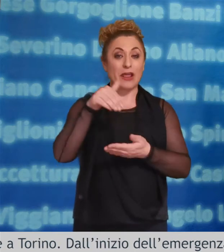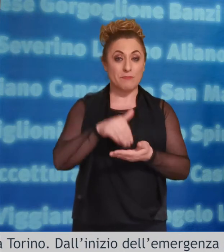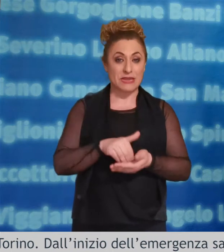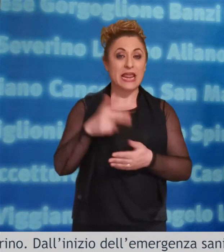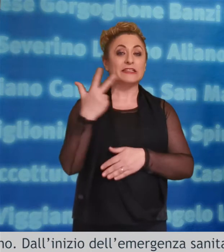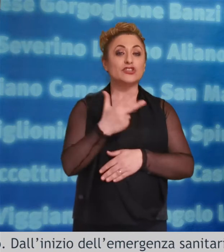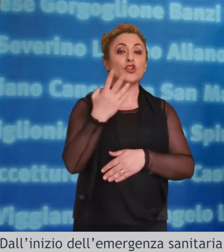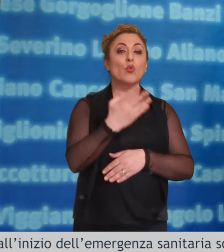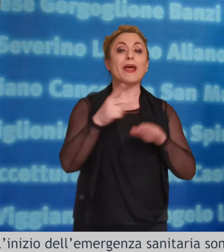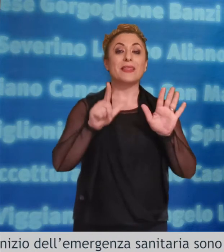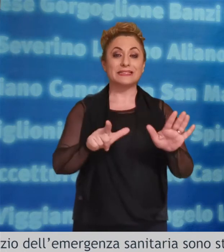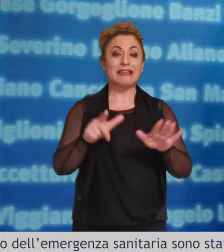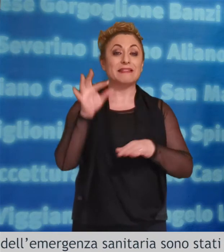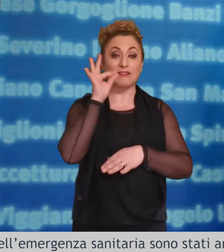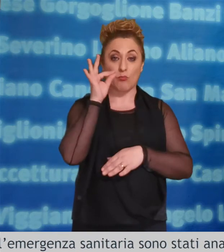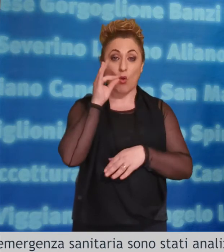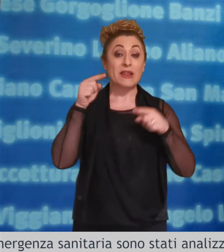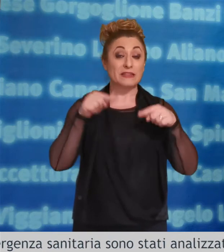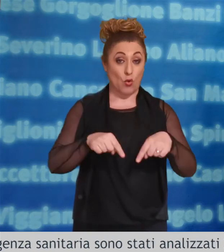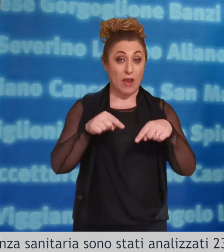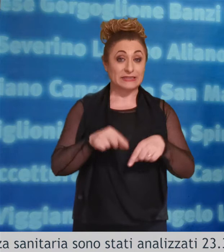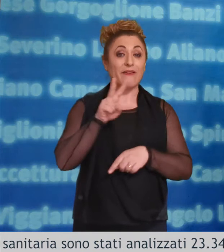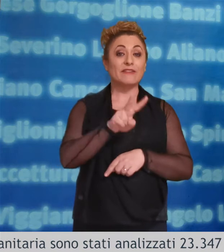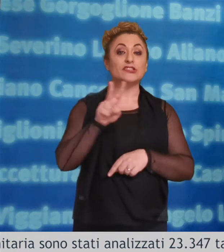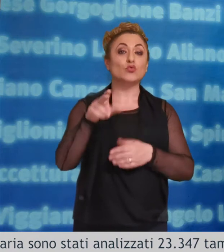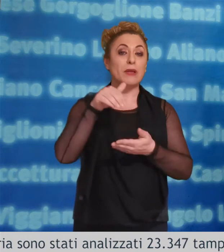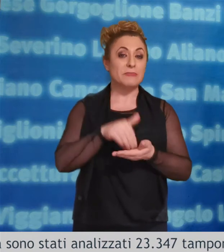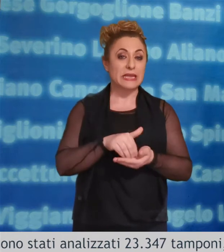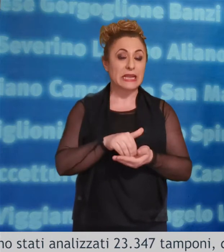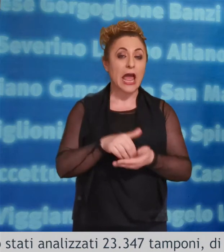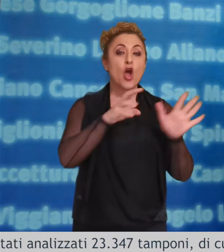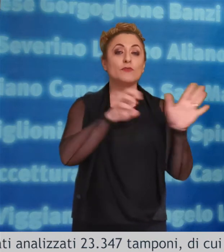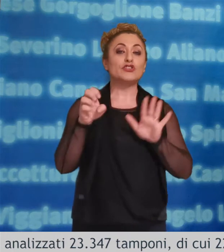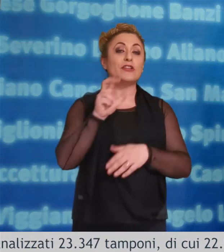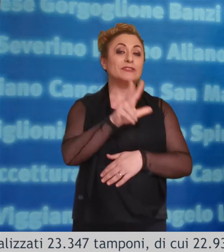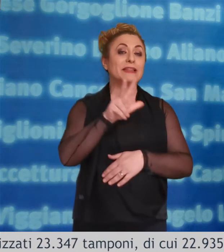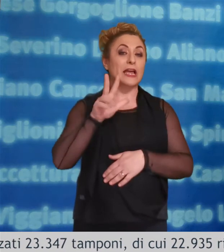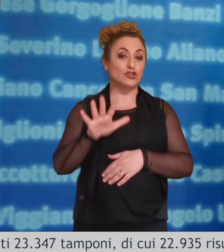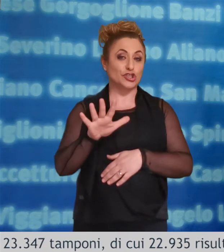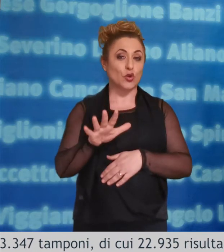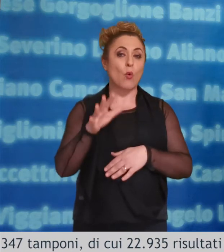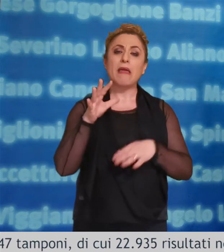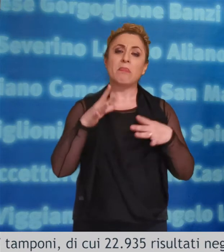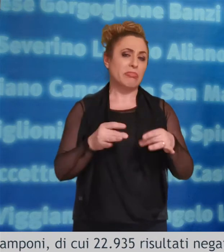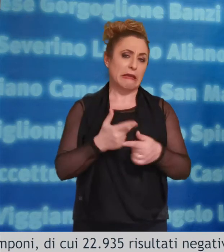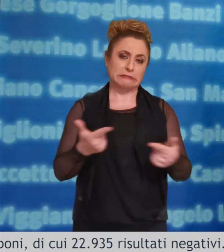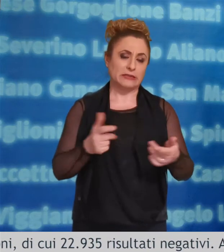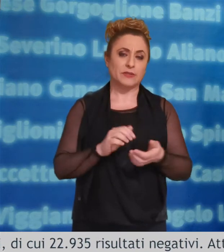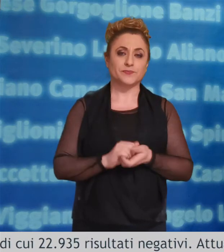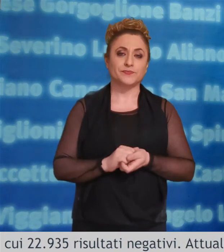23.347 tamponi di cui 22.935 risultati negativi